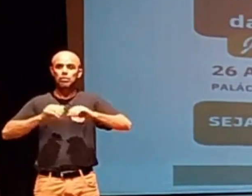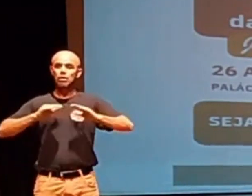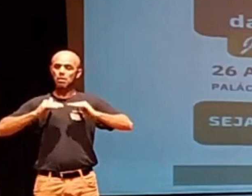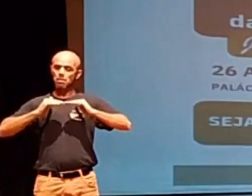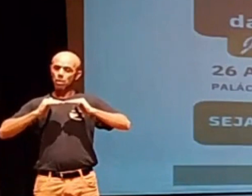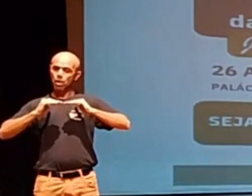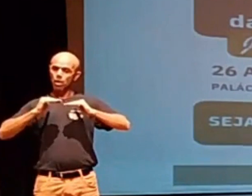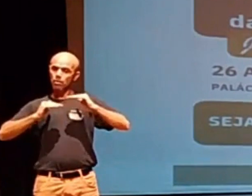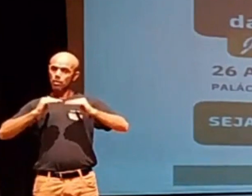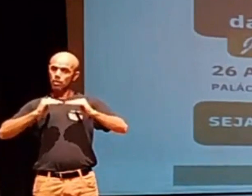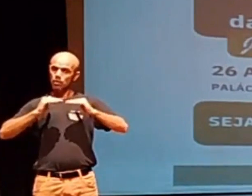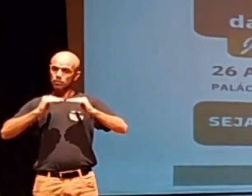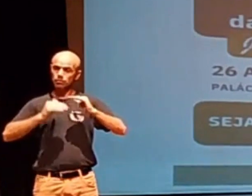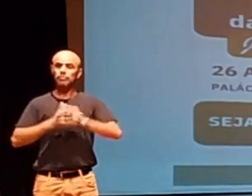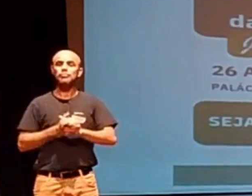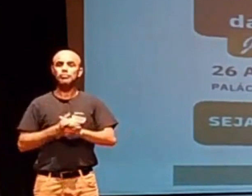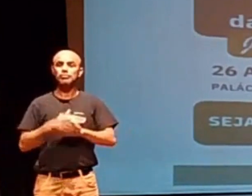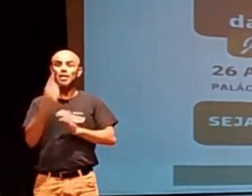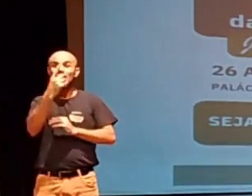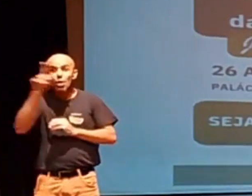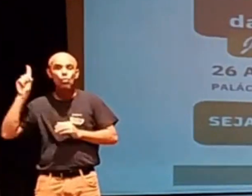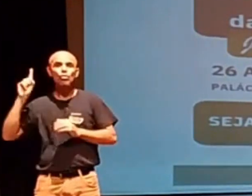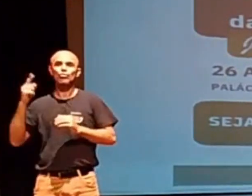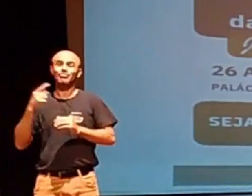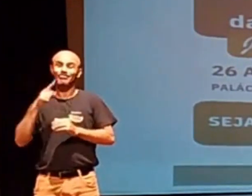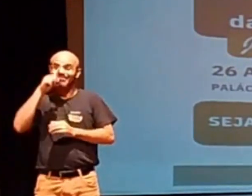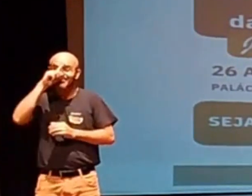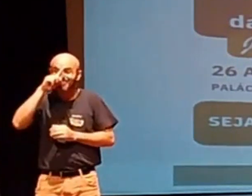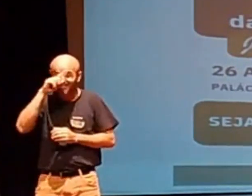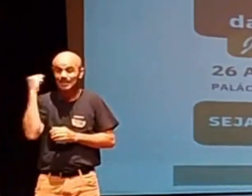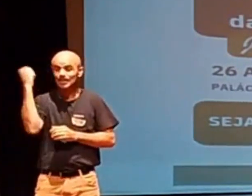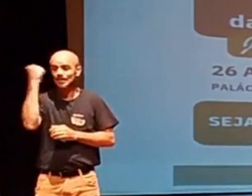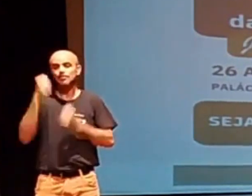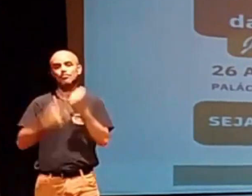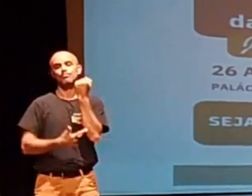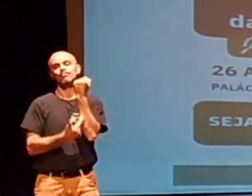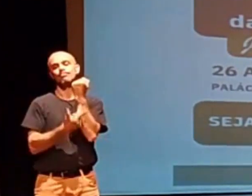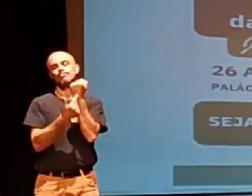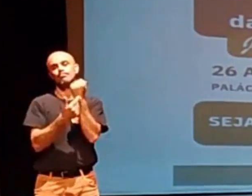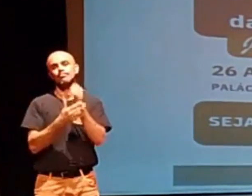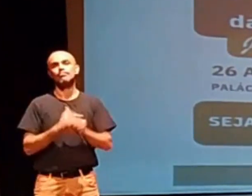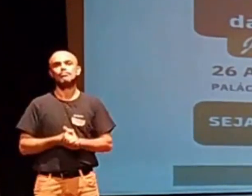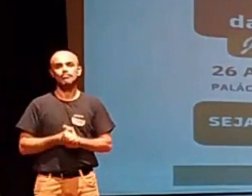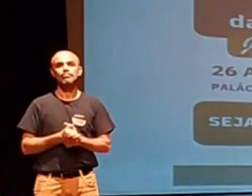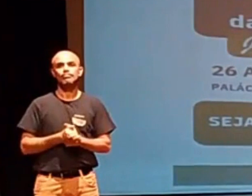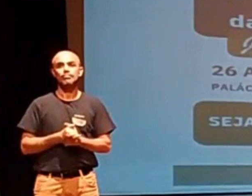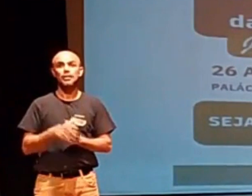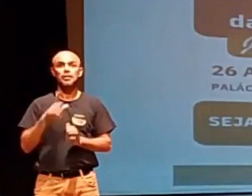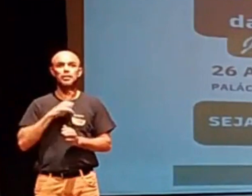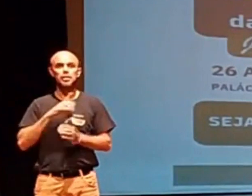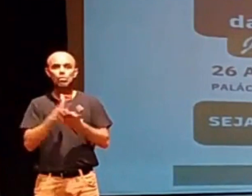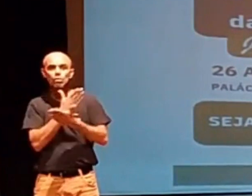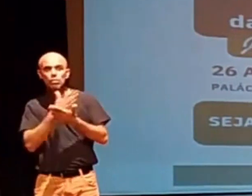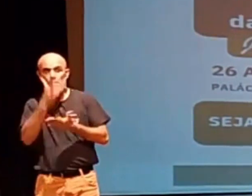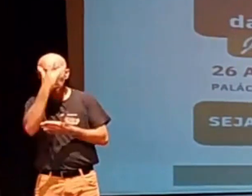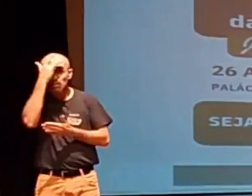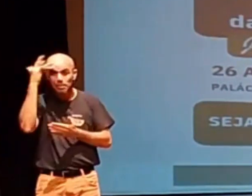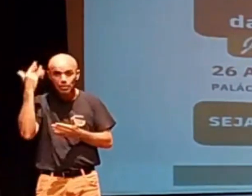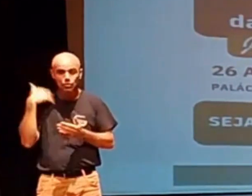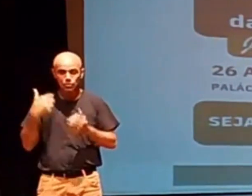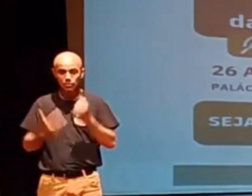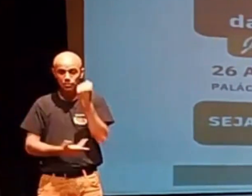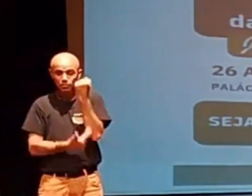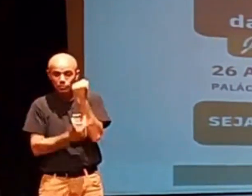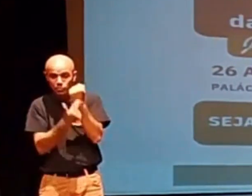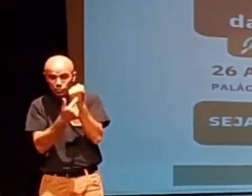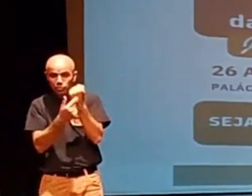viu, e, em último caso, cirurgia, né? Mas mesmo as pessoas que estão fazendo cirurgia ou que vão fazer, podem